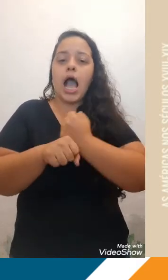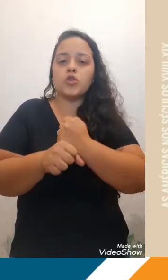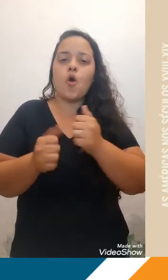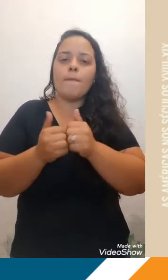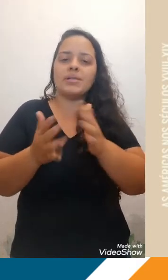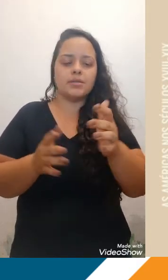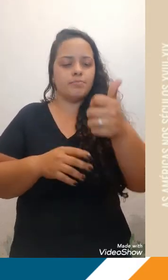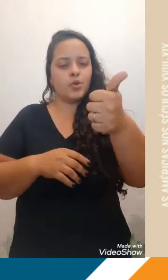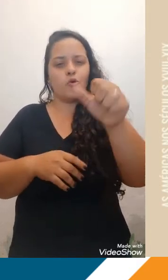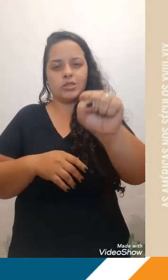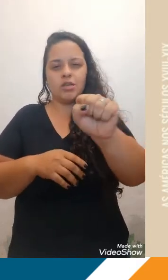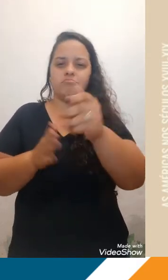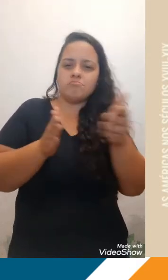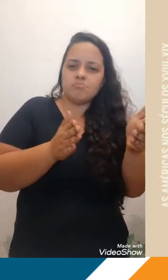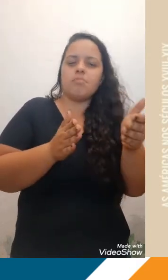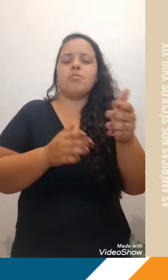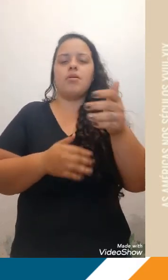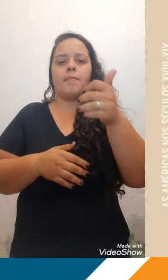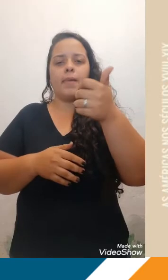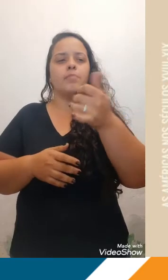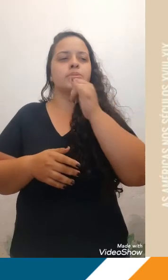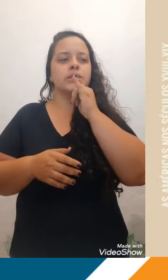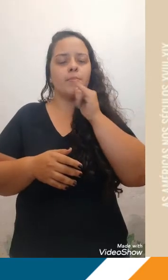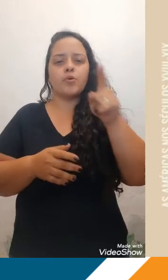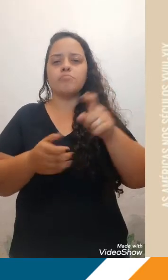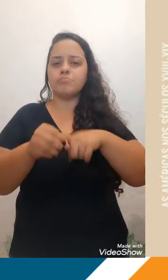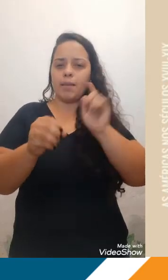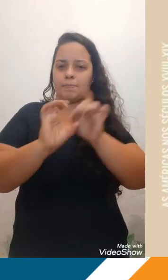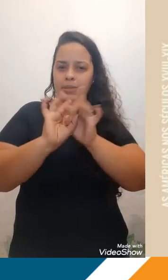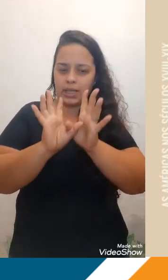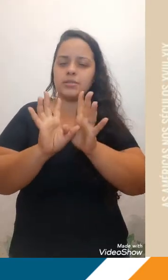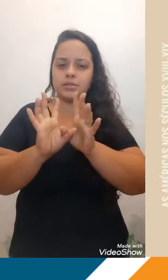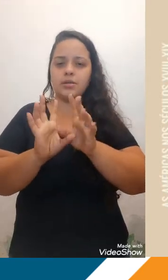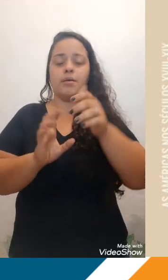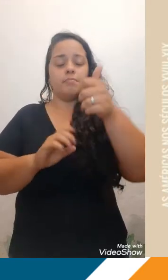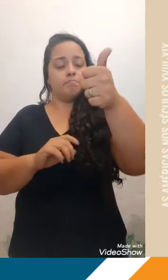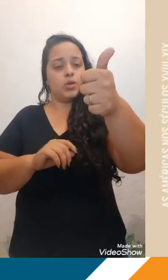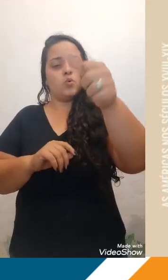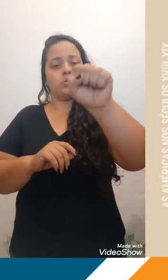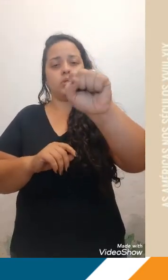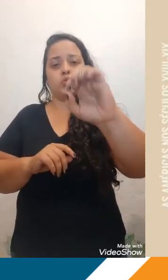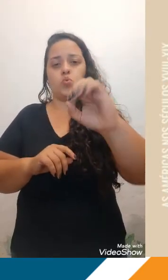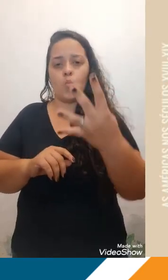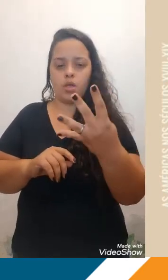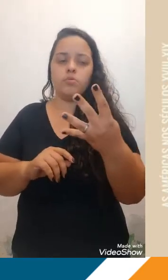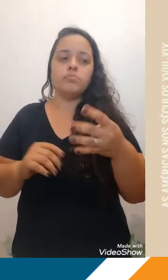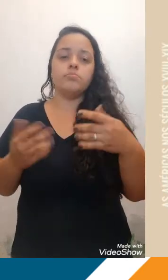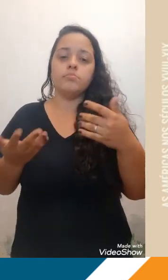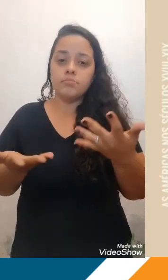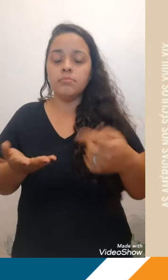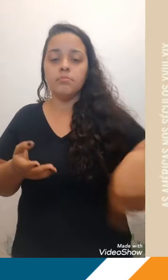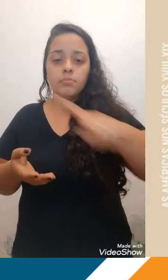com 1800, como, por exemplo, a independência do Haiti, que se consolidou no ano de 1804. No